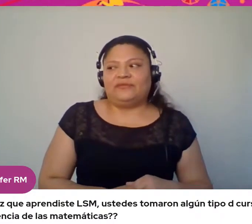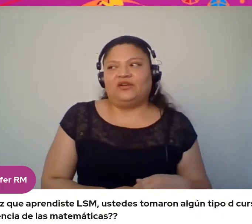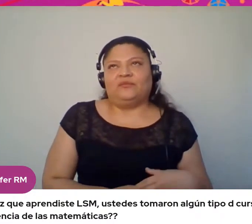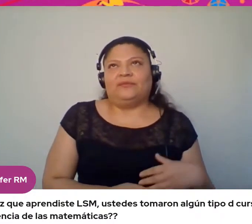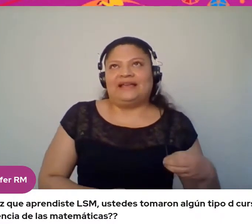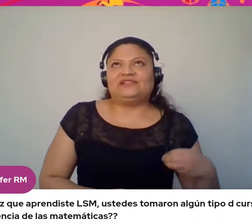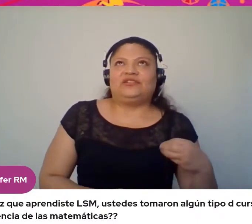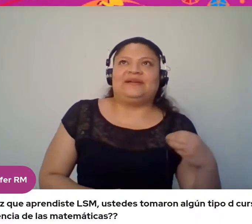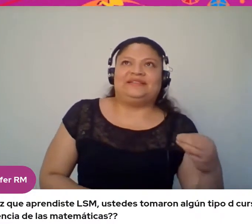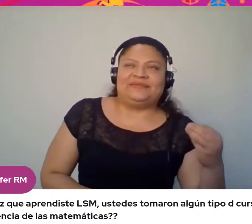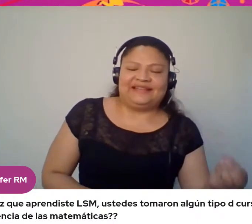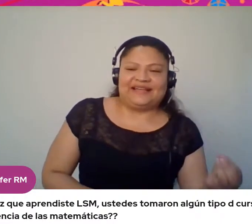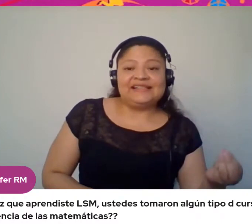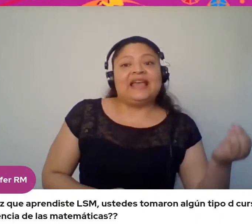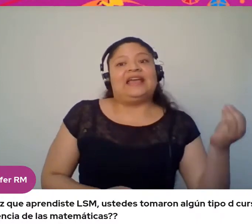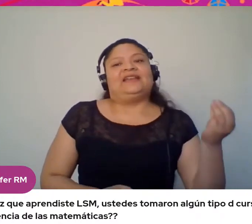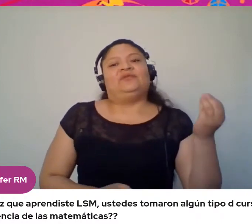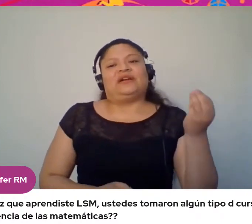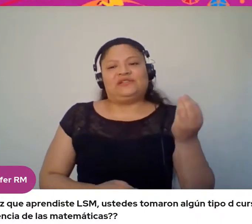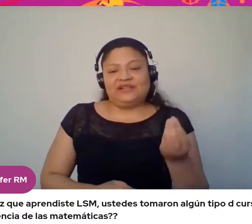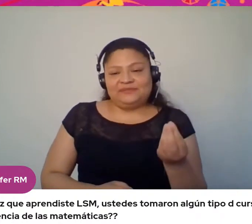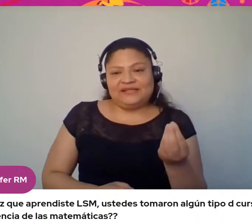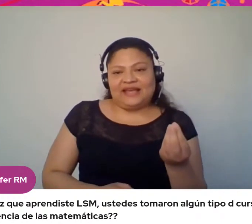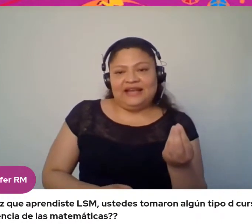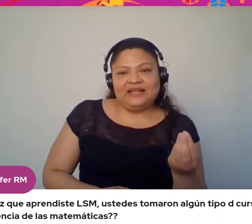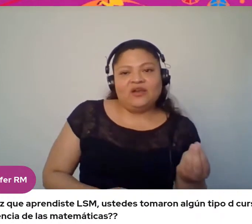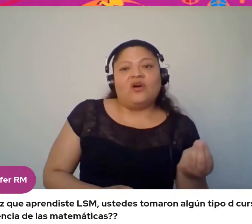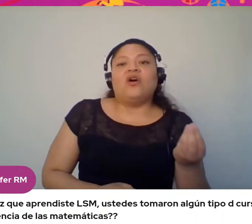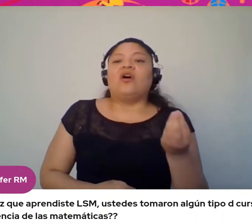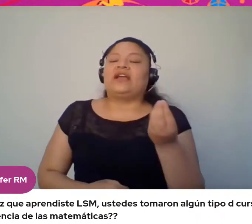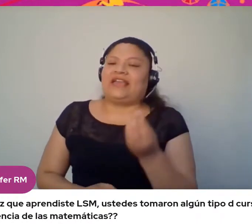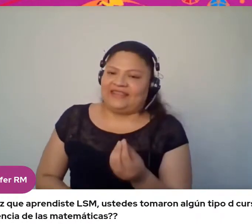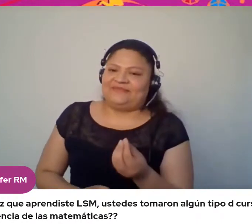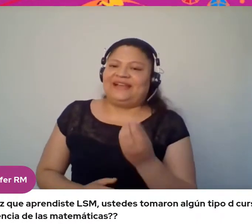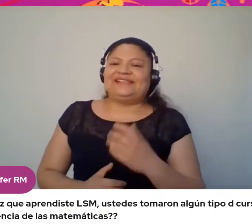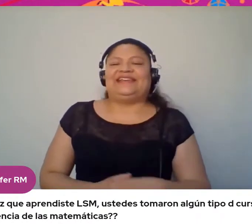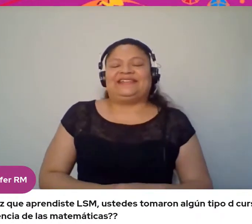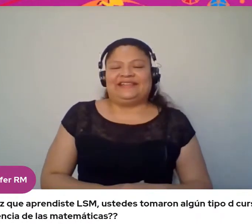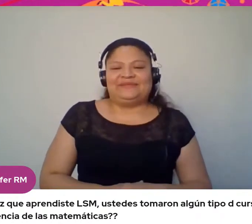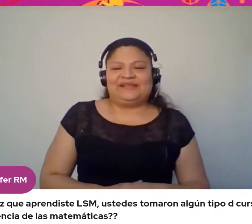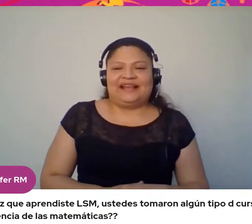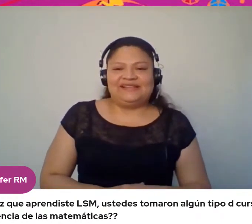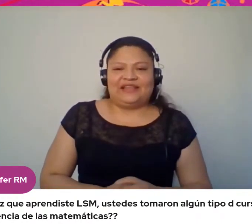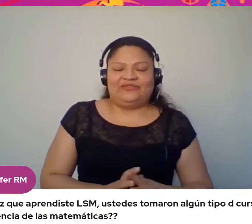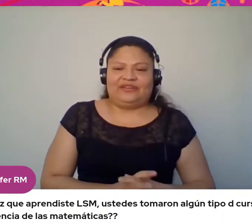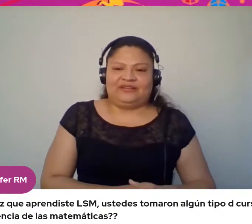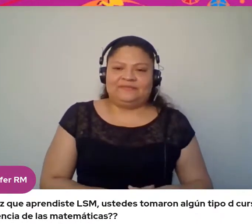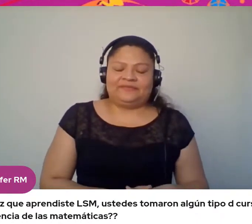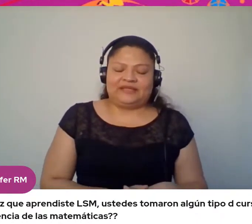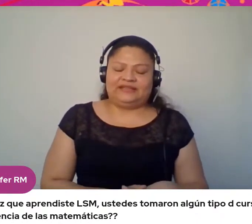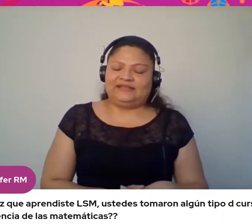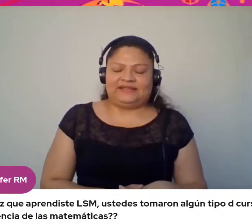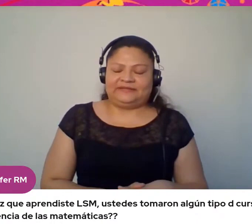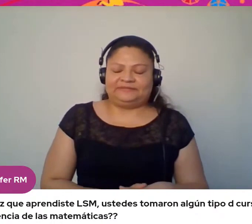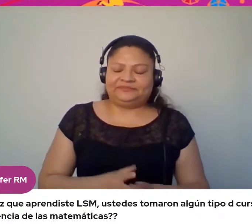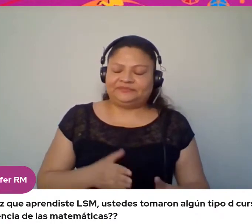se forma como maestro de matemáticas en educación especial y además especializado